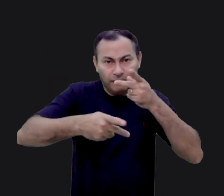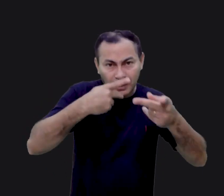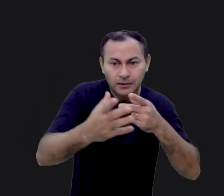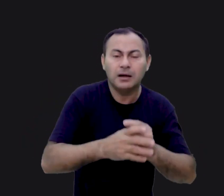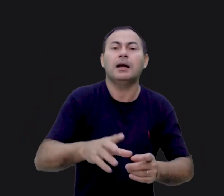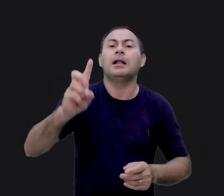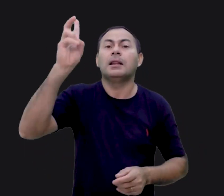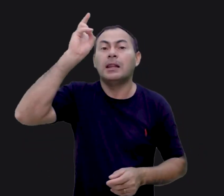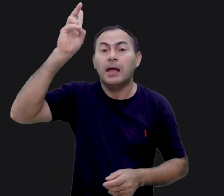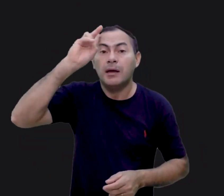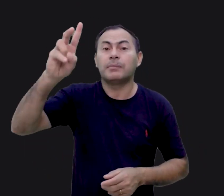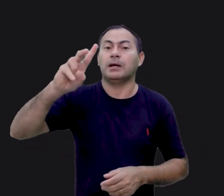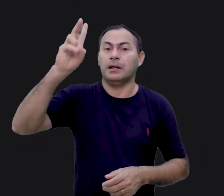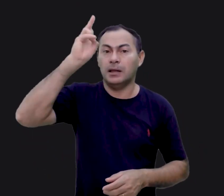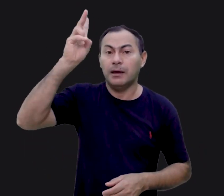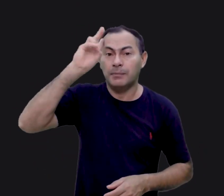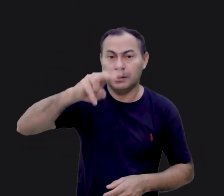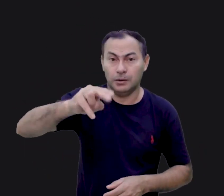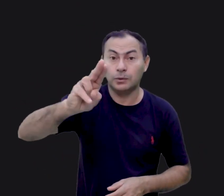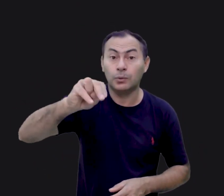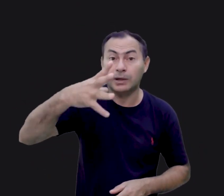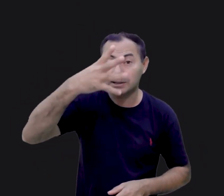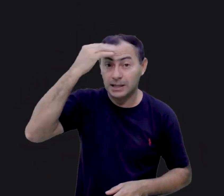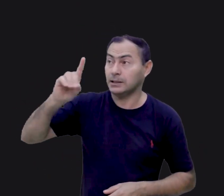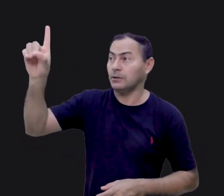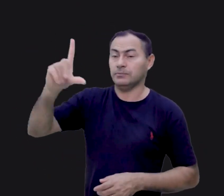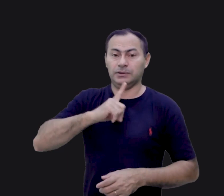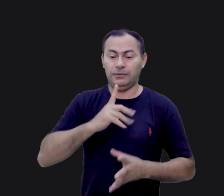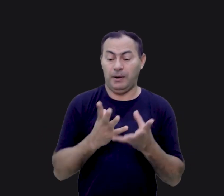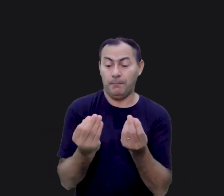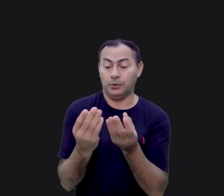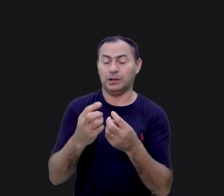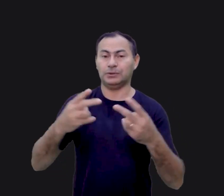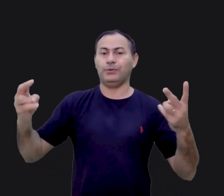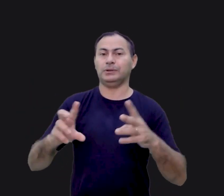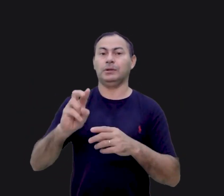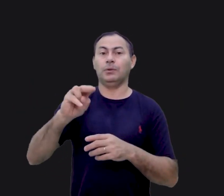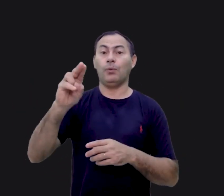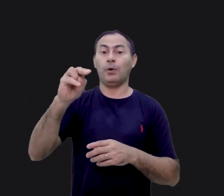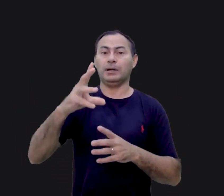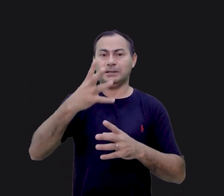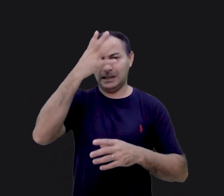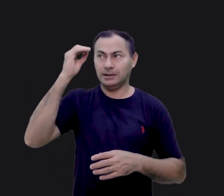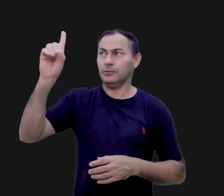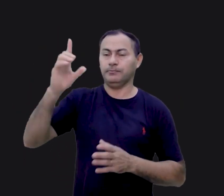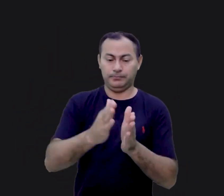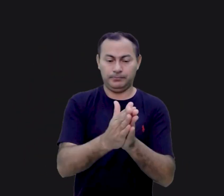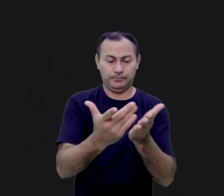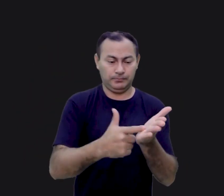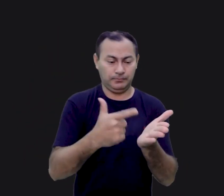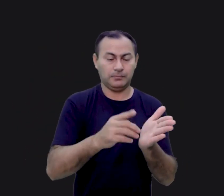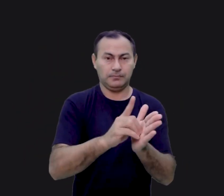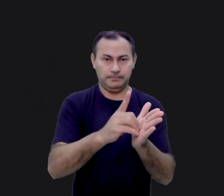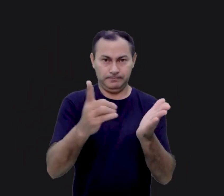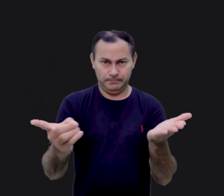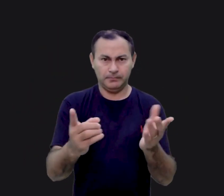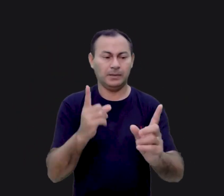disseram lembre-se lembre-se nunca se esqueça de Deus quando tiver abundância no livro de Deuteronômio